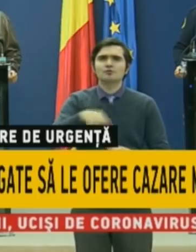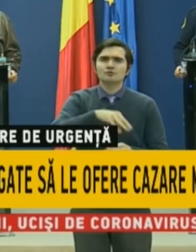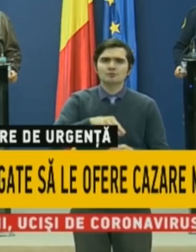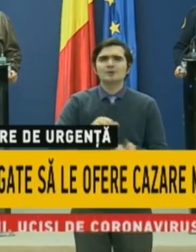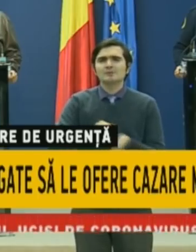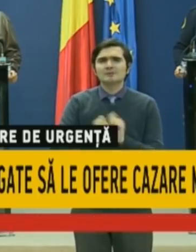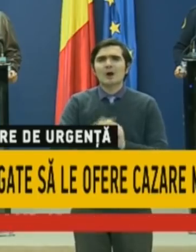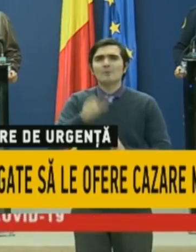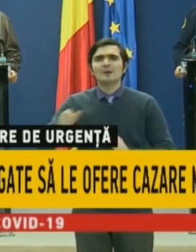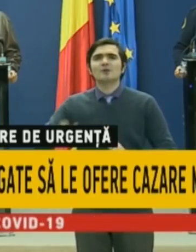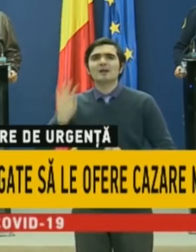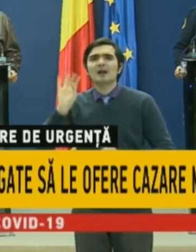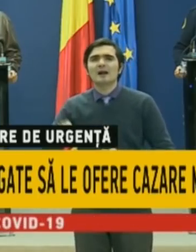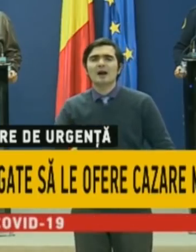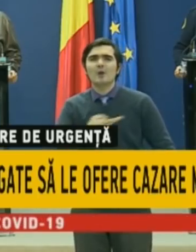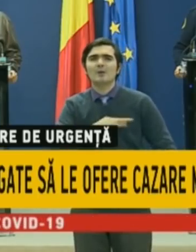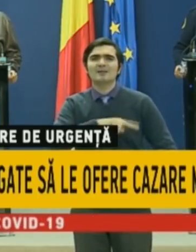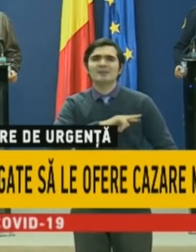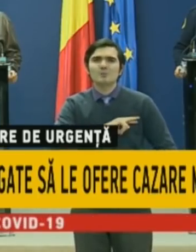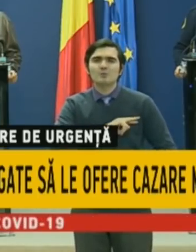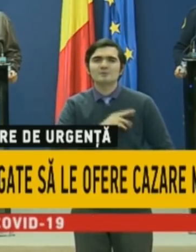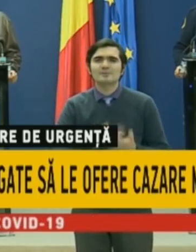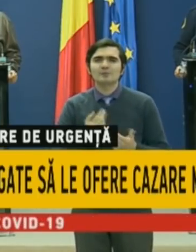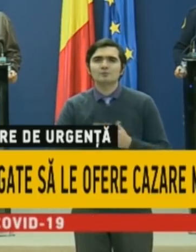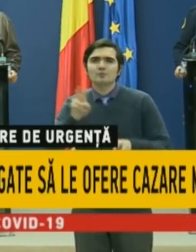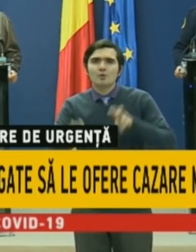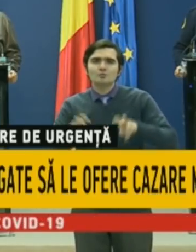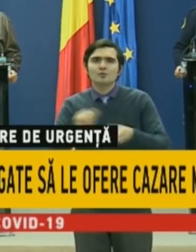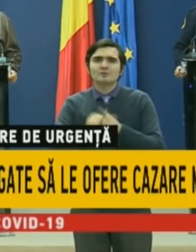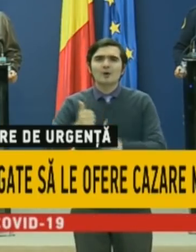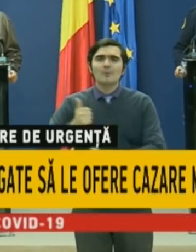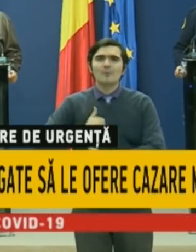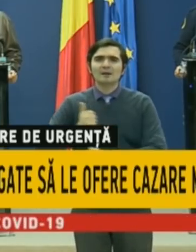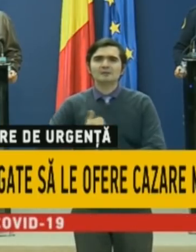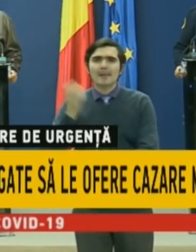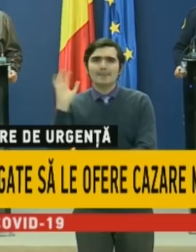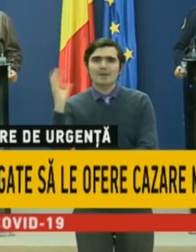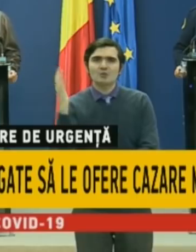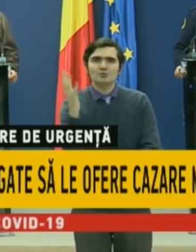cu atribuții de control sau de pază pe linie silvică,